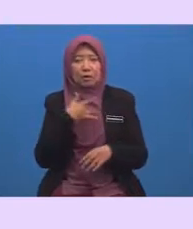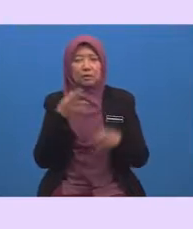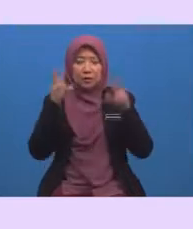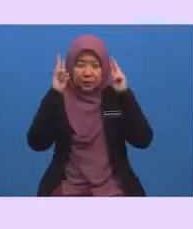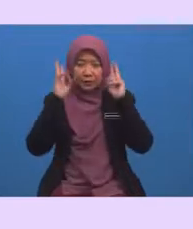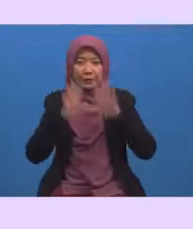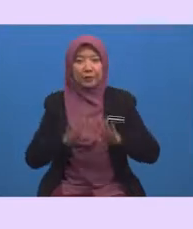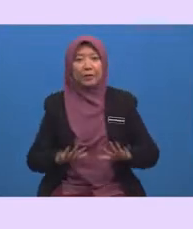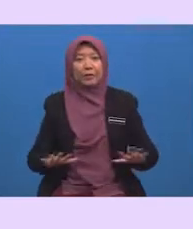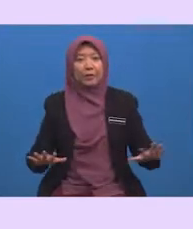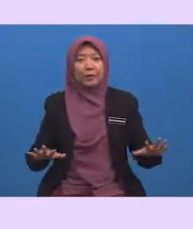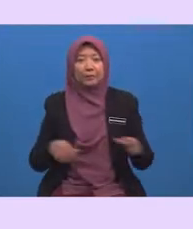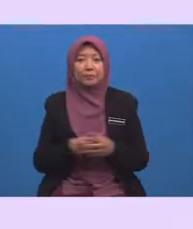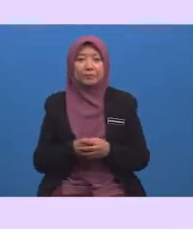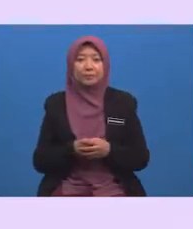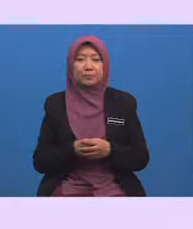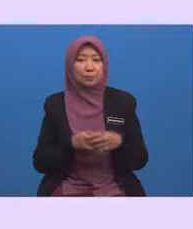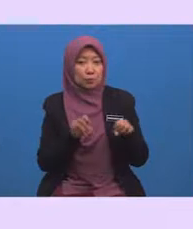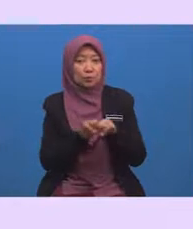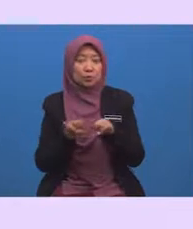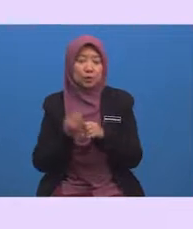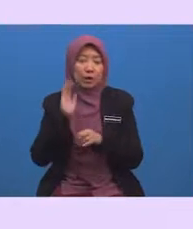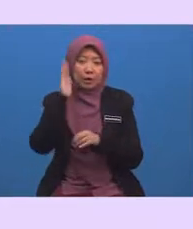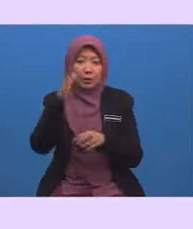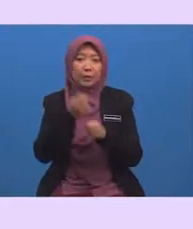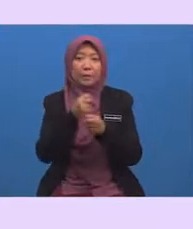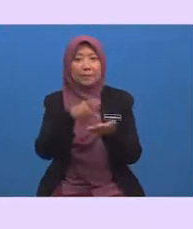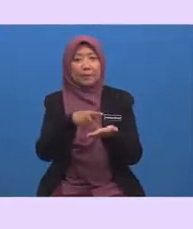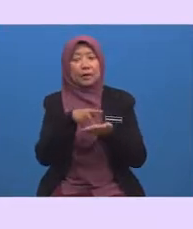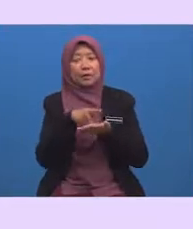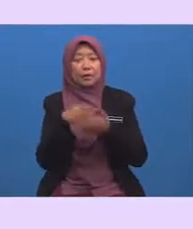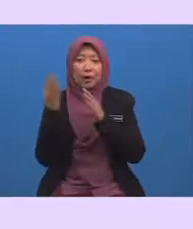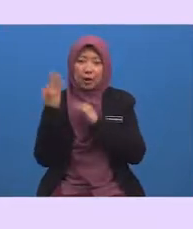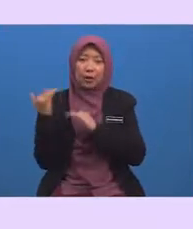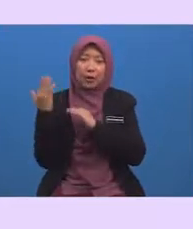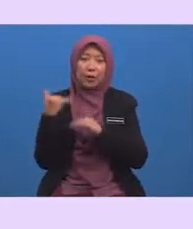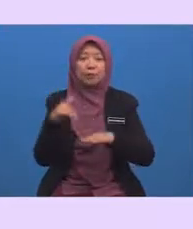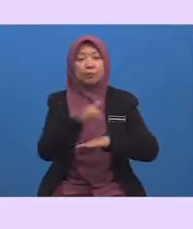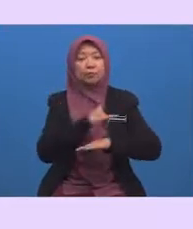tenang. Kita juga akan mendapat pahala dan mengharapkan syurga daripada Allah.